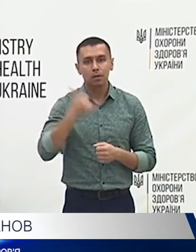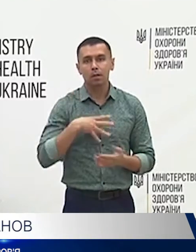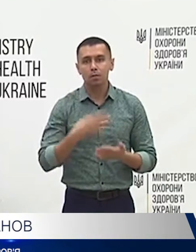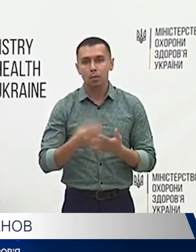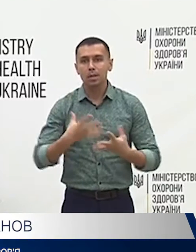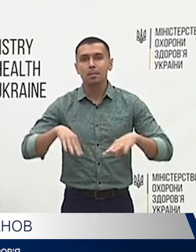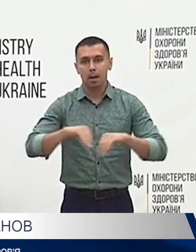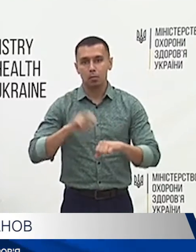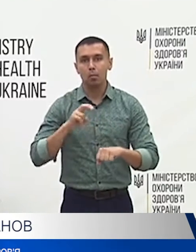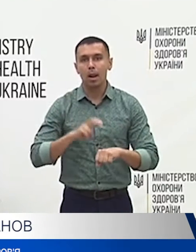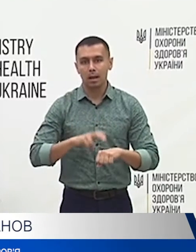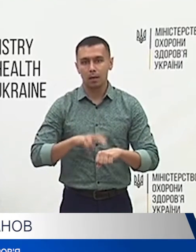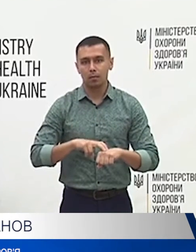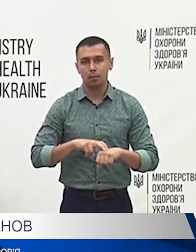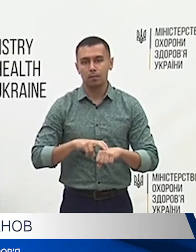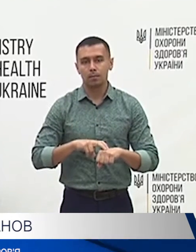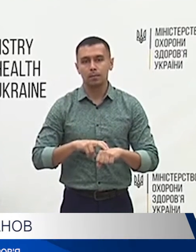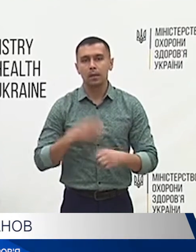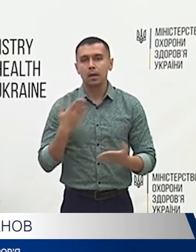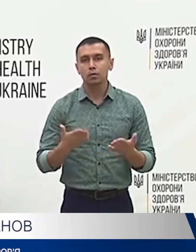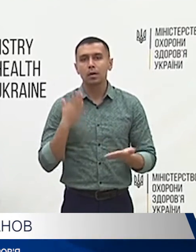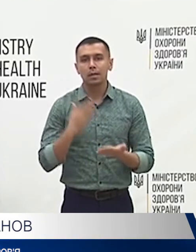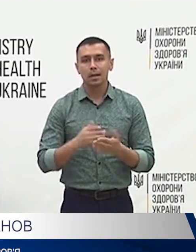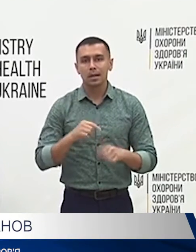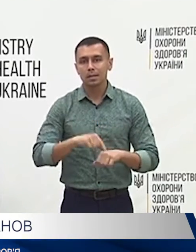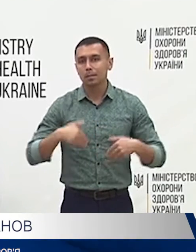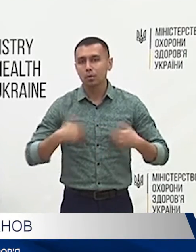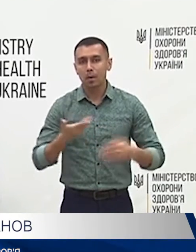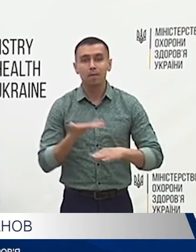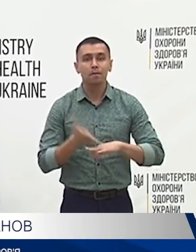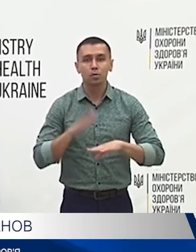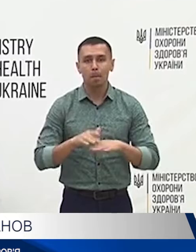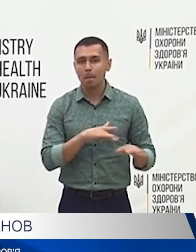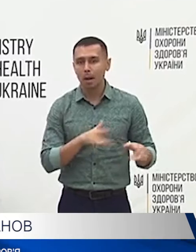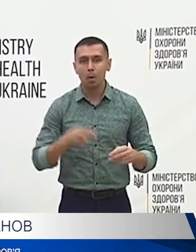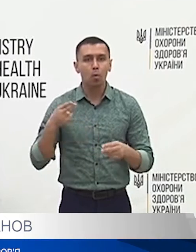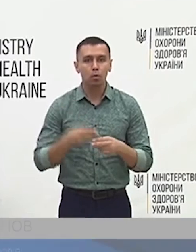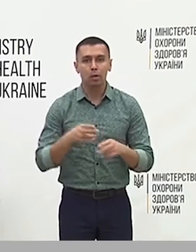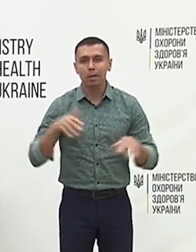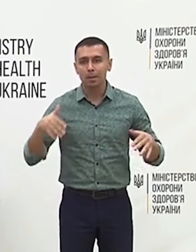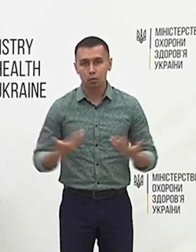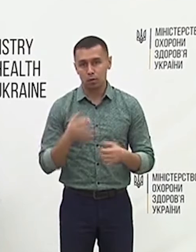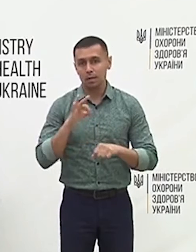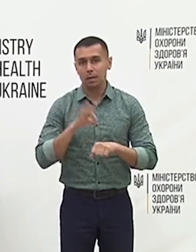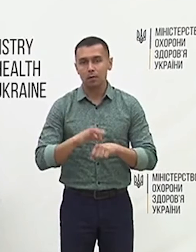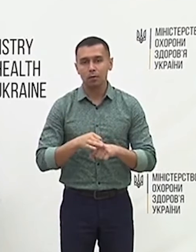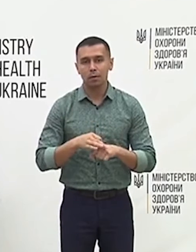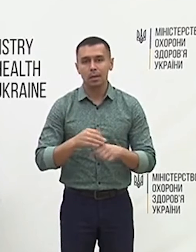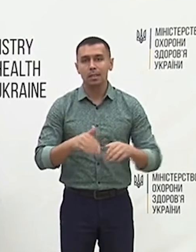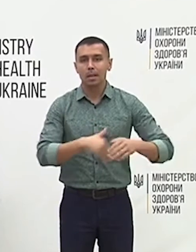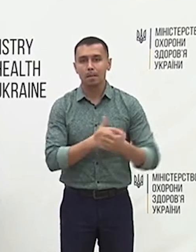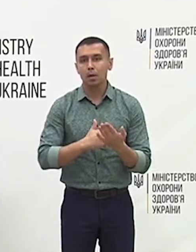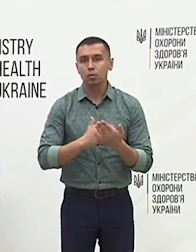своєму сімейному лікарю. Якщо є симптоми тяжкого перебігу гострого респіраторного захворювання,